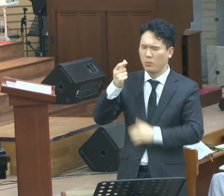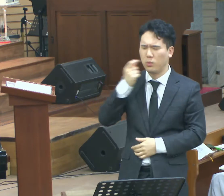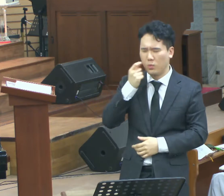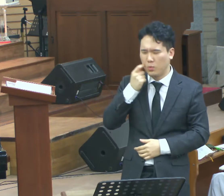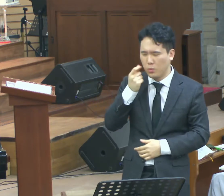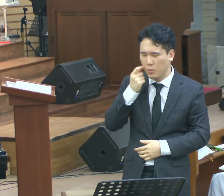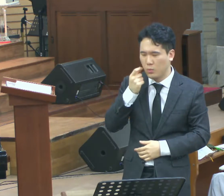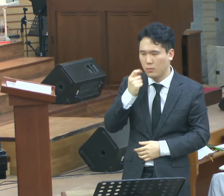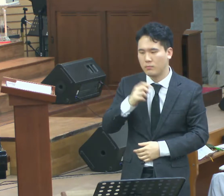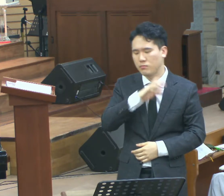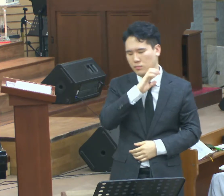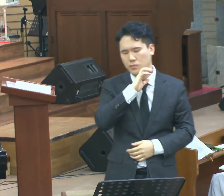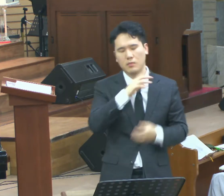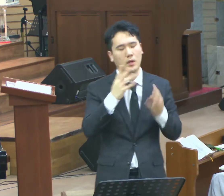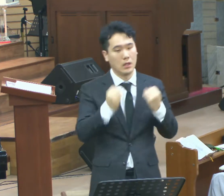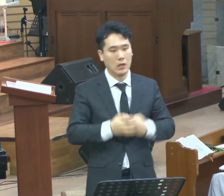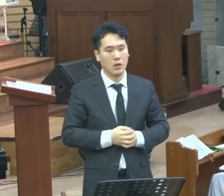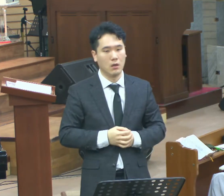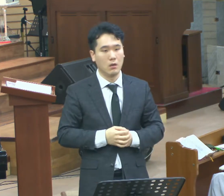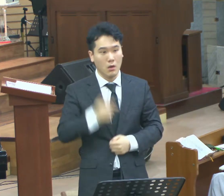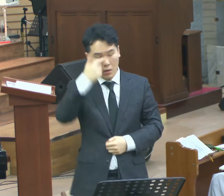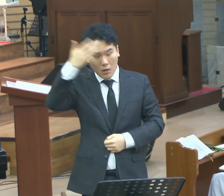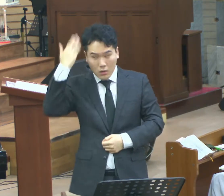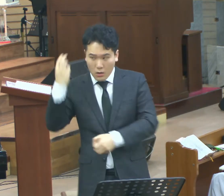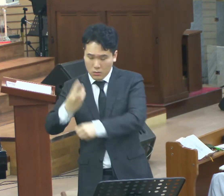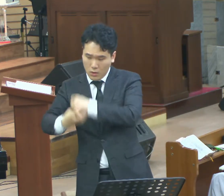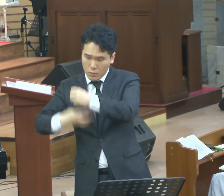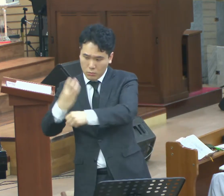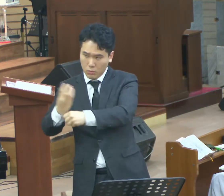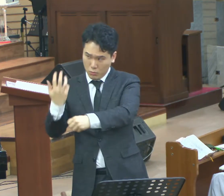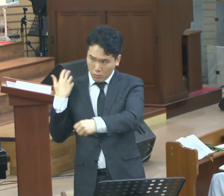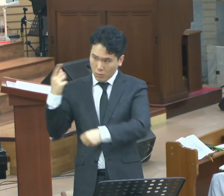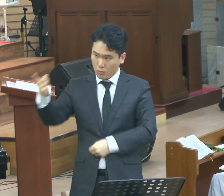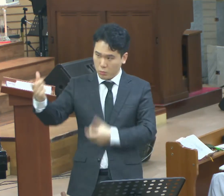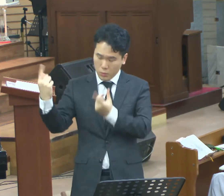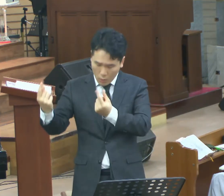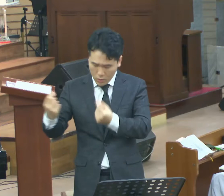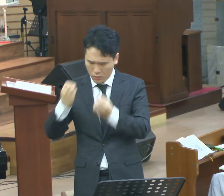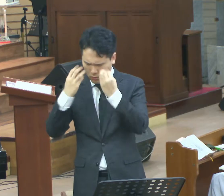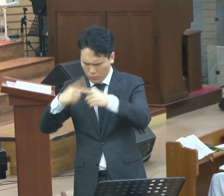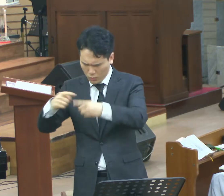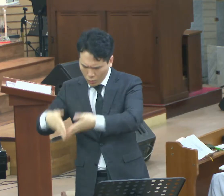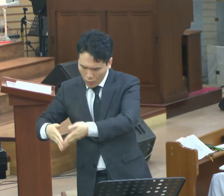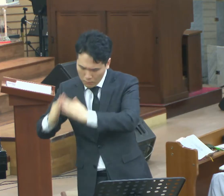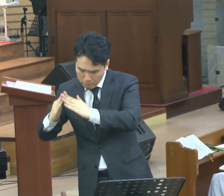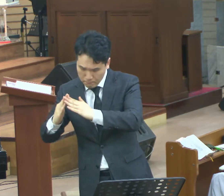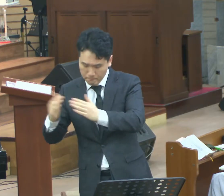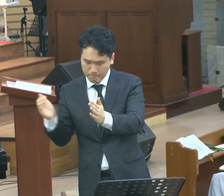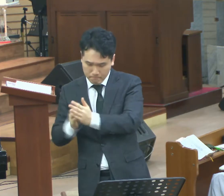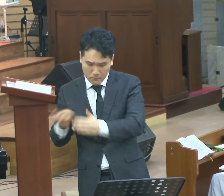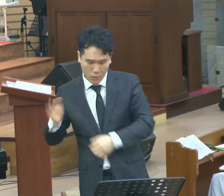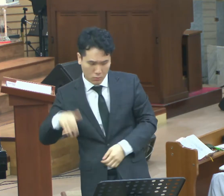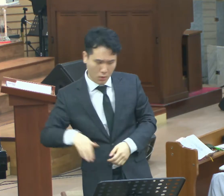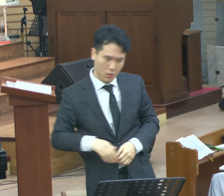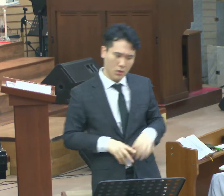옛날에 30년 전에 힘있게 이루었던 일들 지금 못한대요. 그러면 그건 믿음이 아니에요. 과거에 했던 일을 지금도 능히